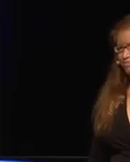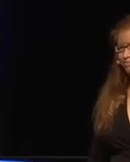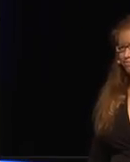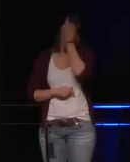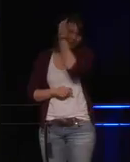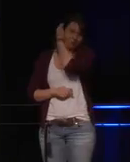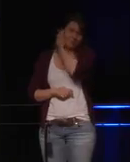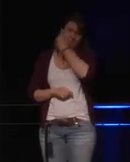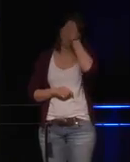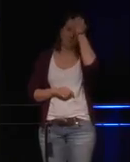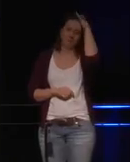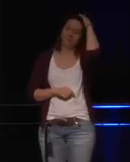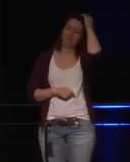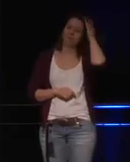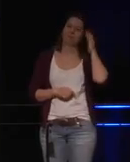lo podéis hacer después de esta charla.